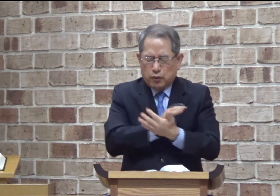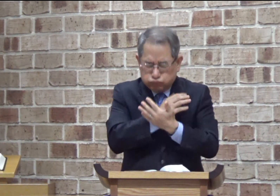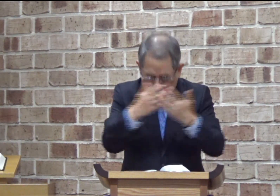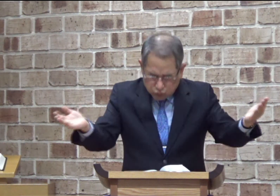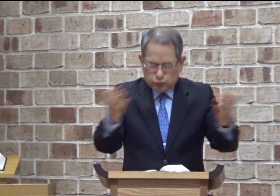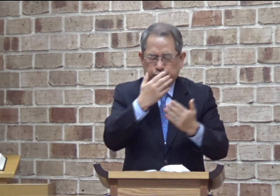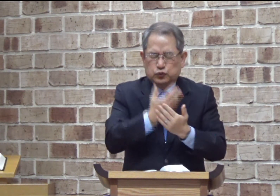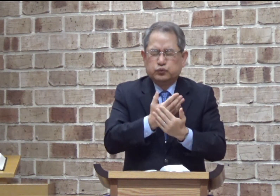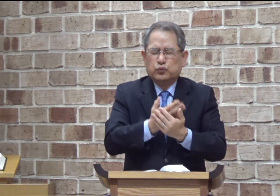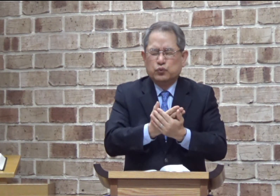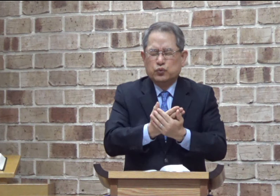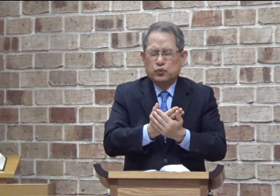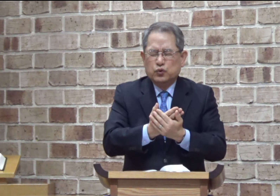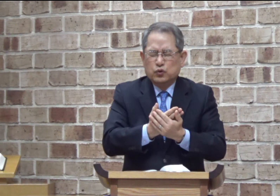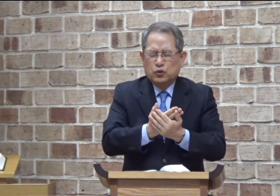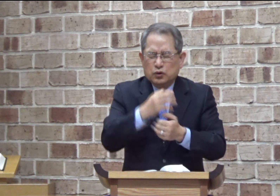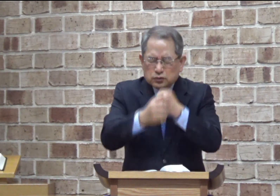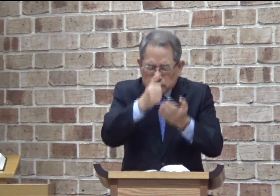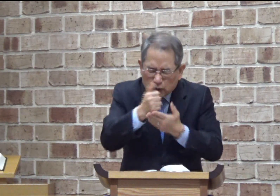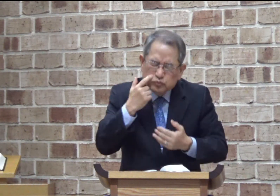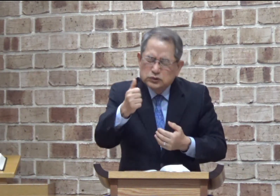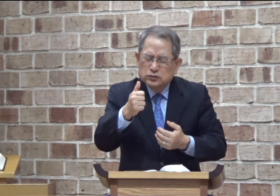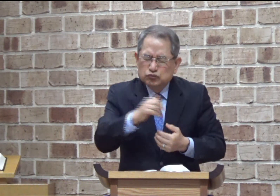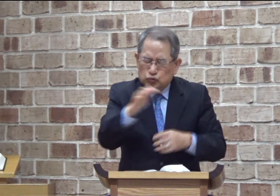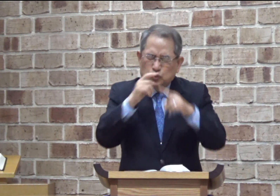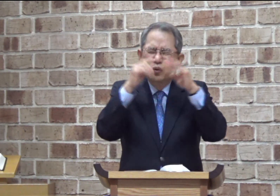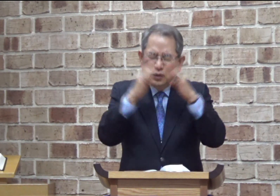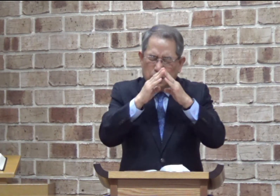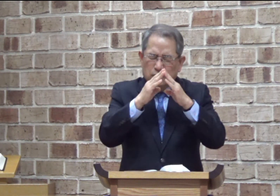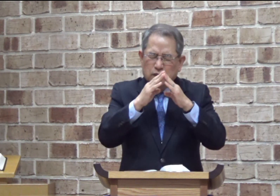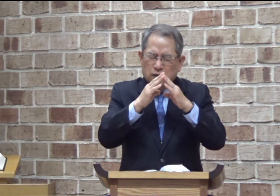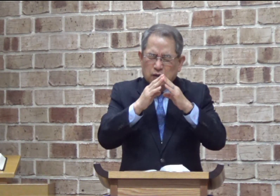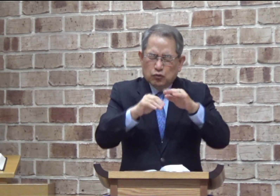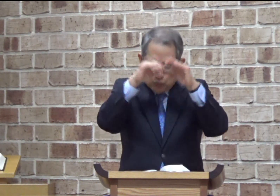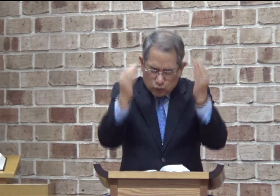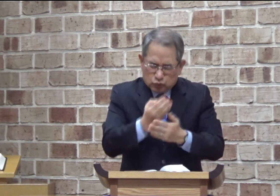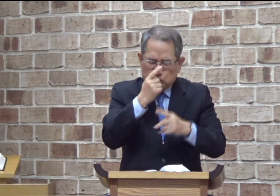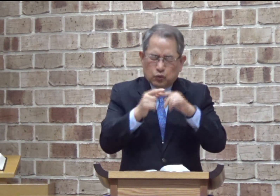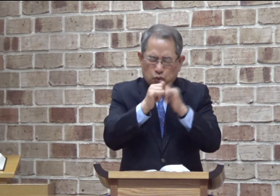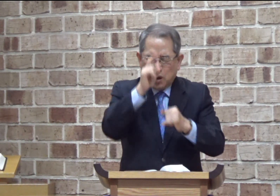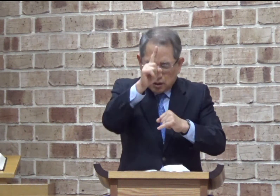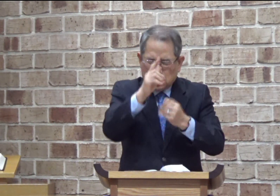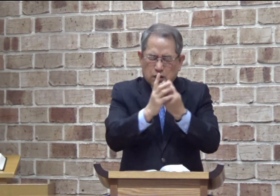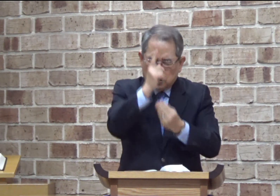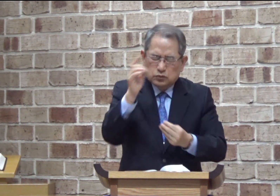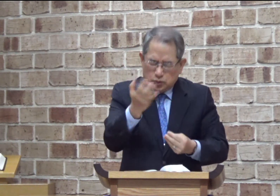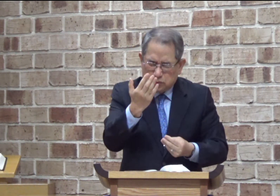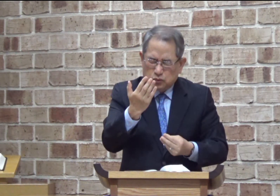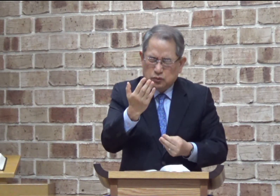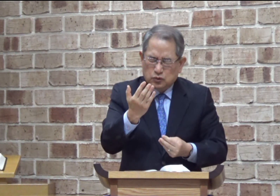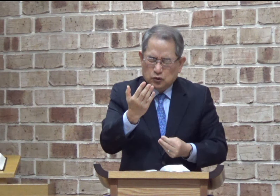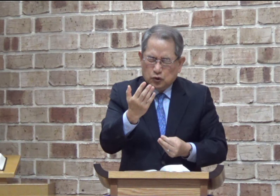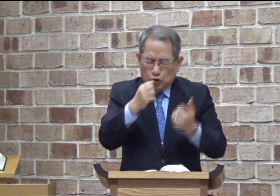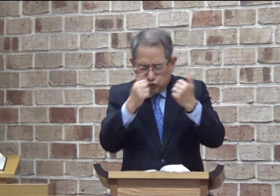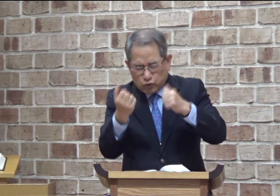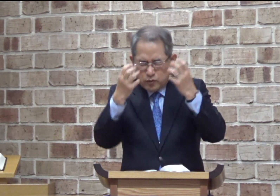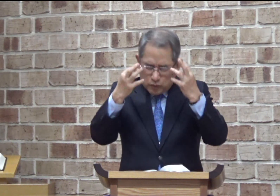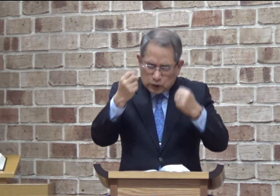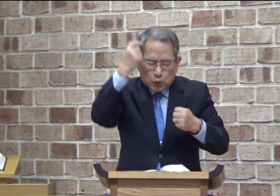바르게 성장하여 하나님 앞에 설 때 부끄러움 없는 칭찬받는 저희들 되도록 은혜를 베풀어 주시옵소서.